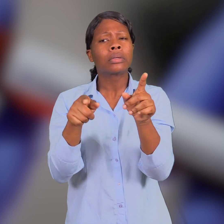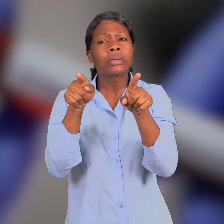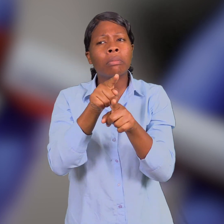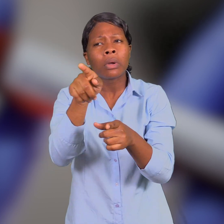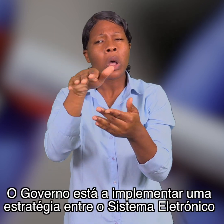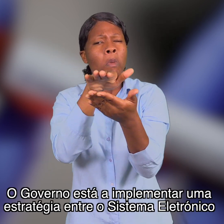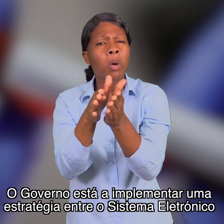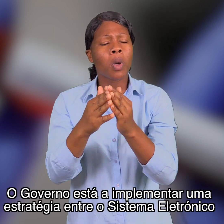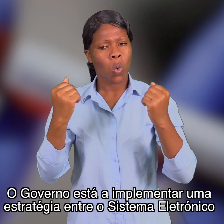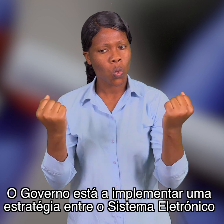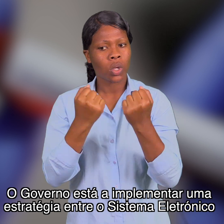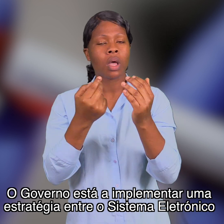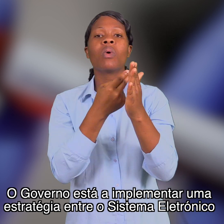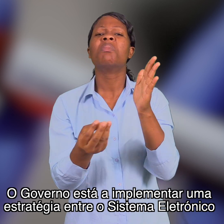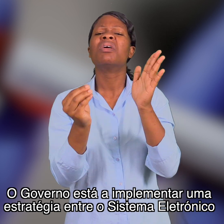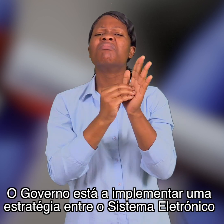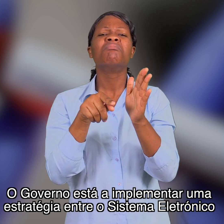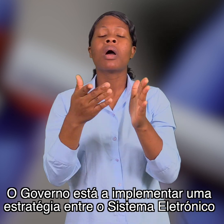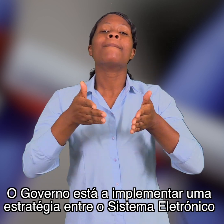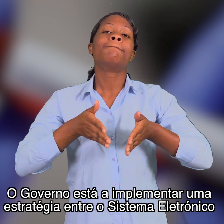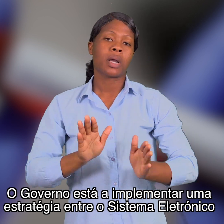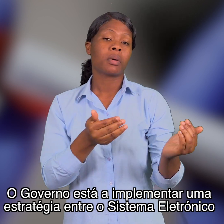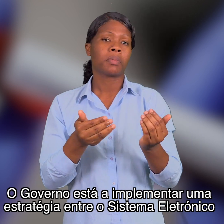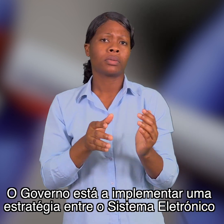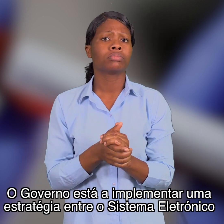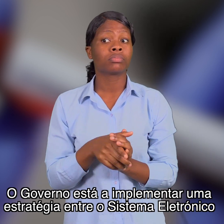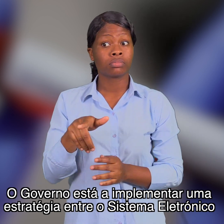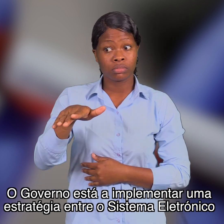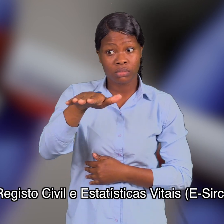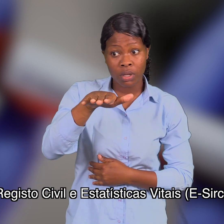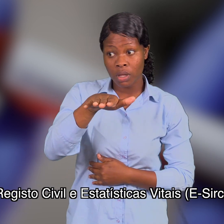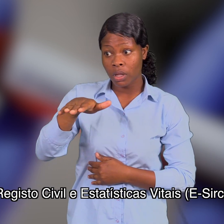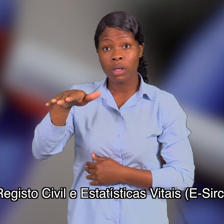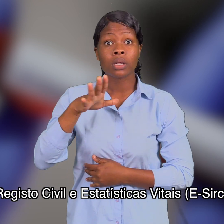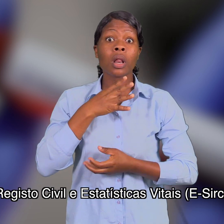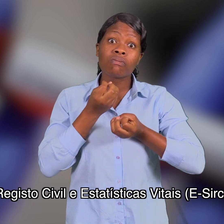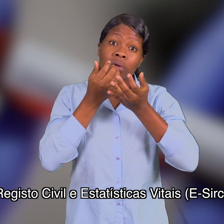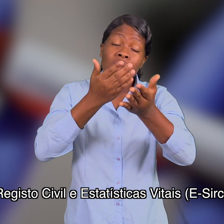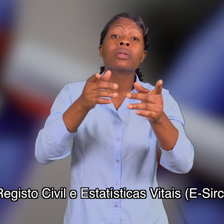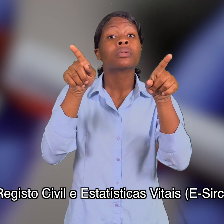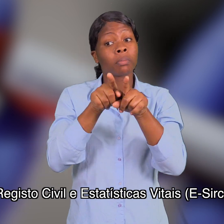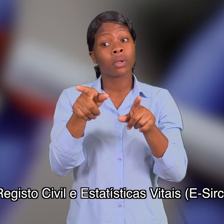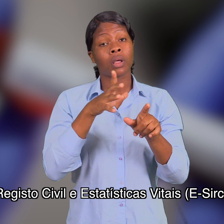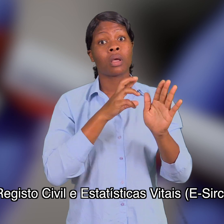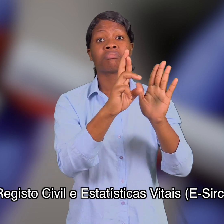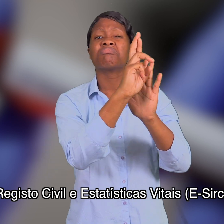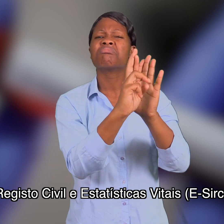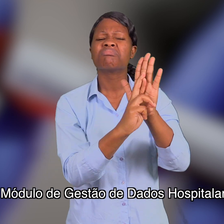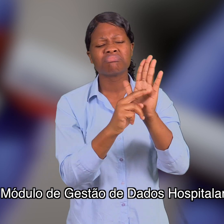O Governo está a implementar uma estratégia entre o Sistema Eletrônico de Registro Civil e Estatísticas Vitais e o